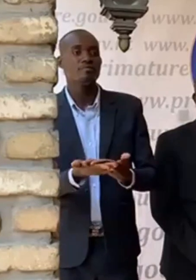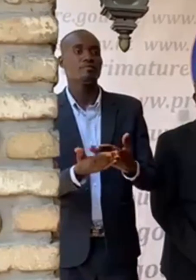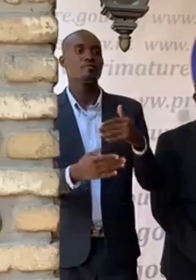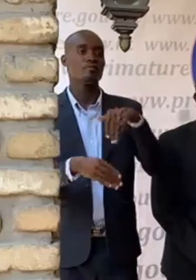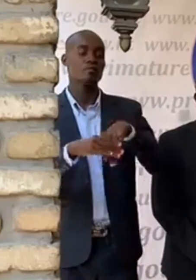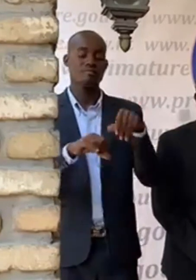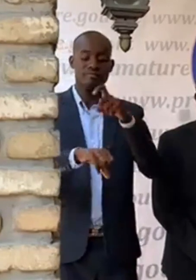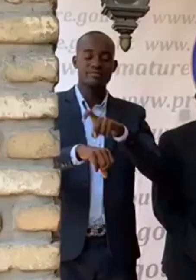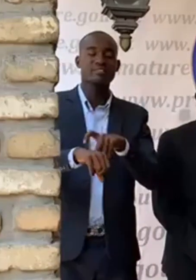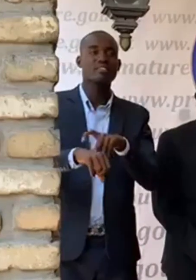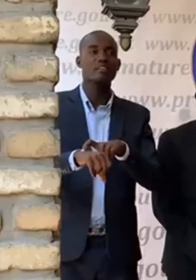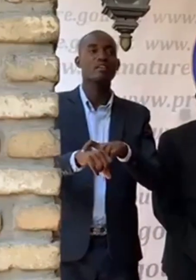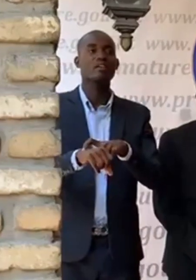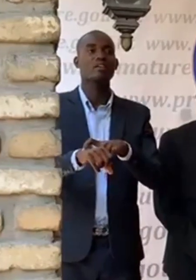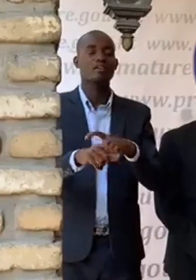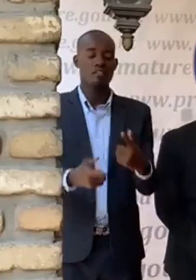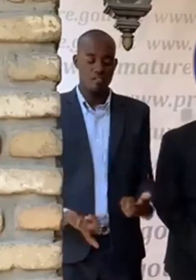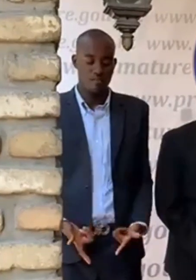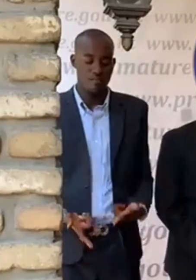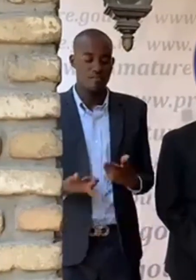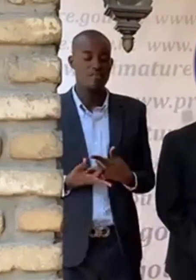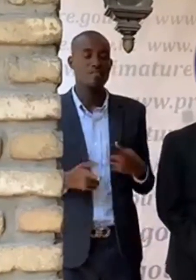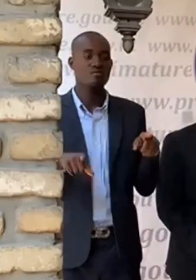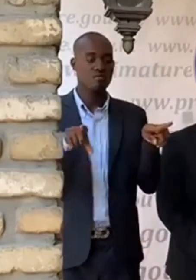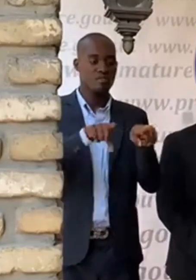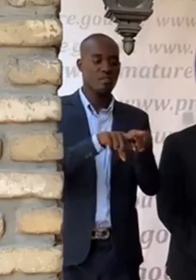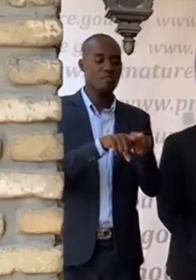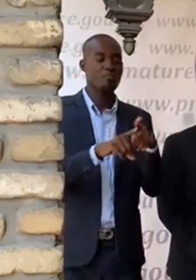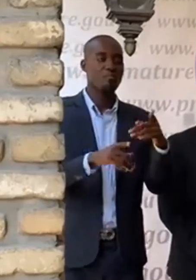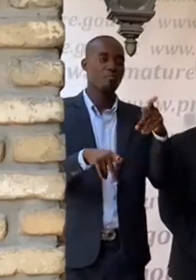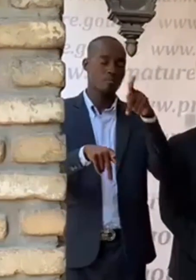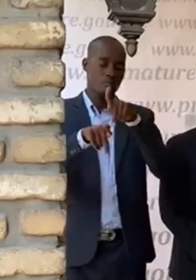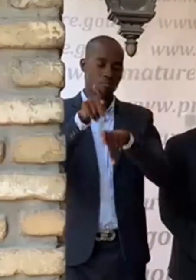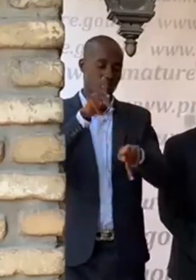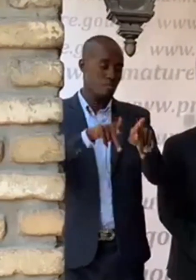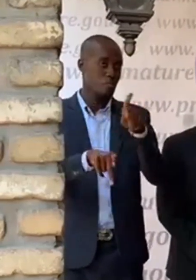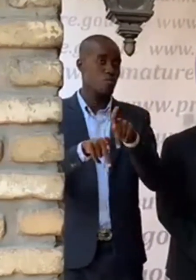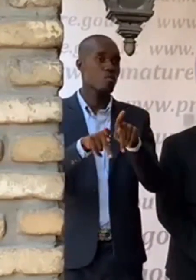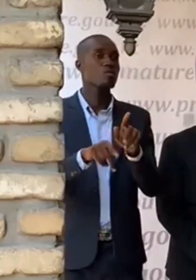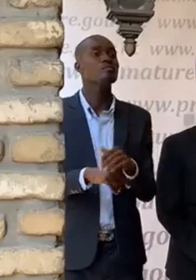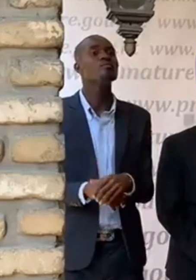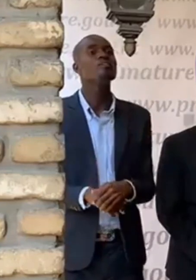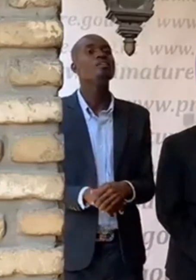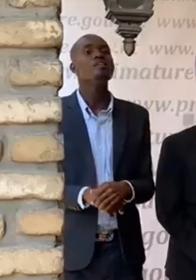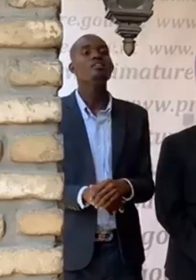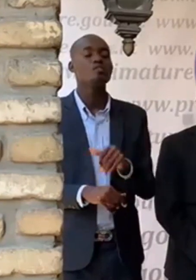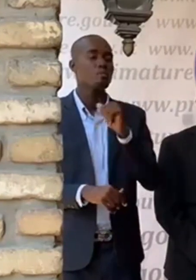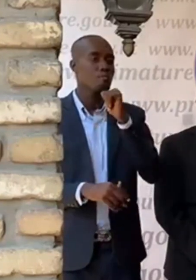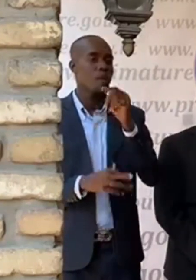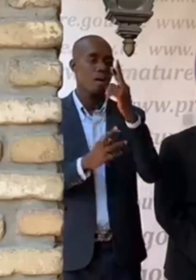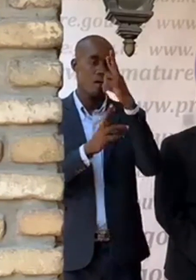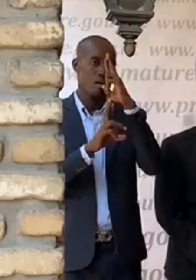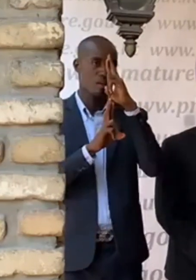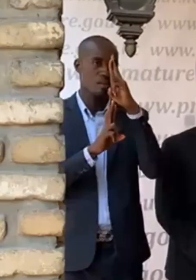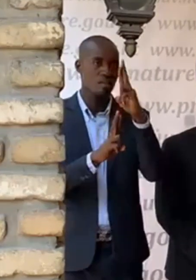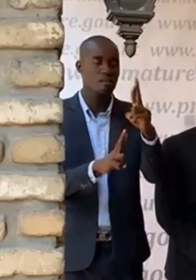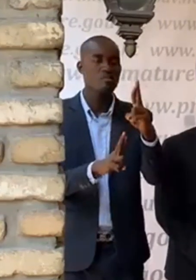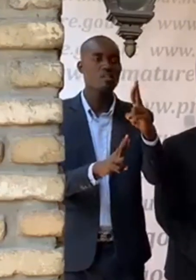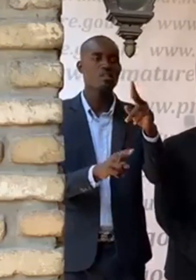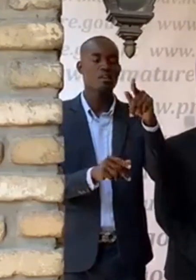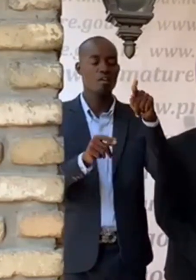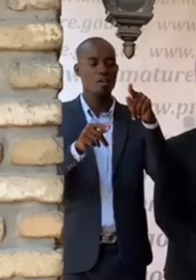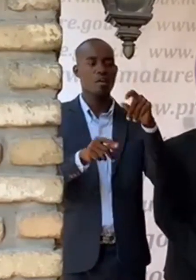yon réponse. Nous pral éclaircir ça pour vous et nous pral faire plus commentaire sur dossier ça et plus analyse tout même avant même